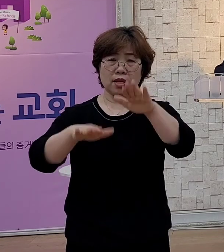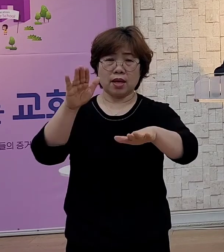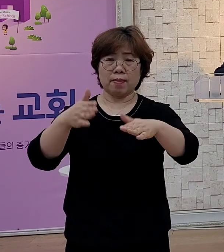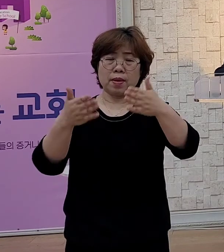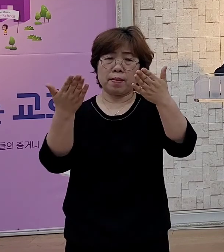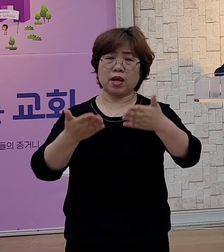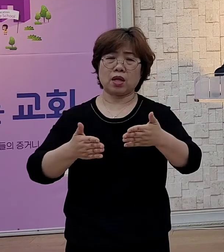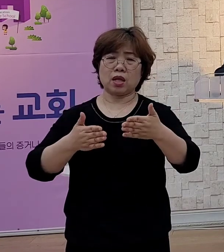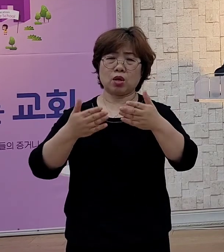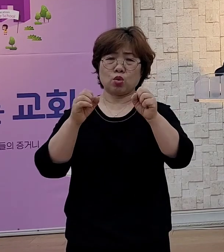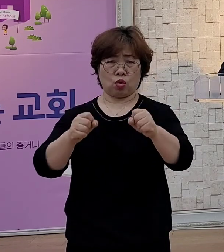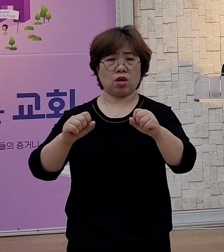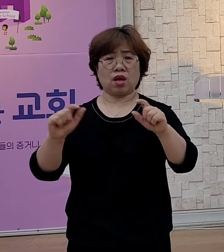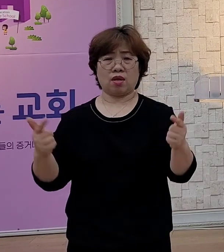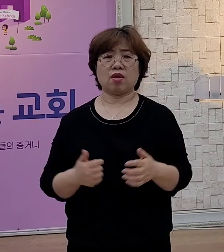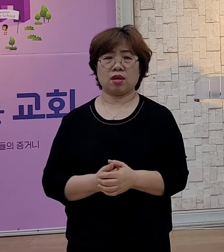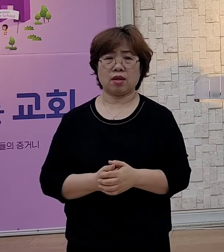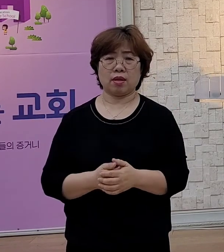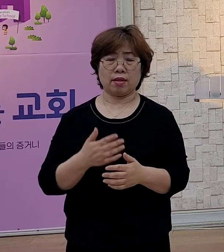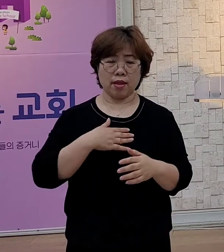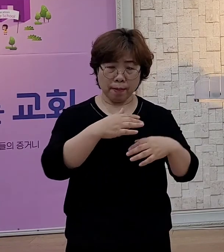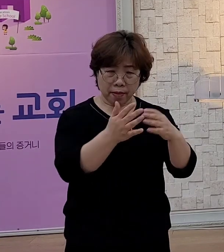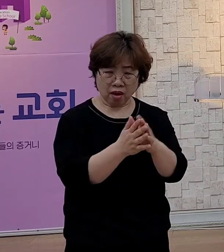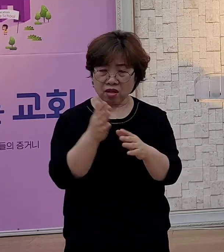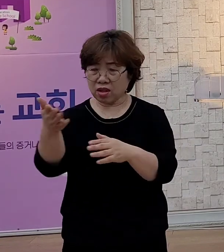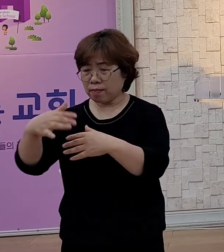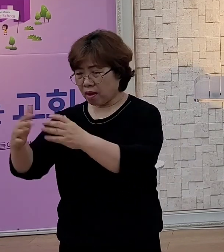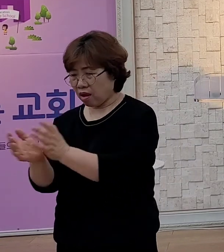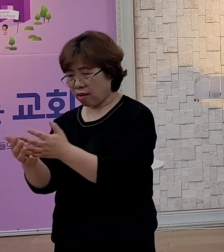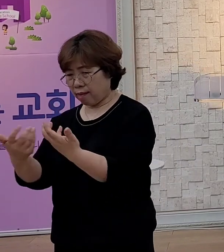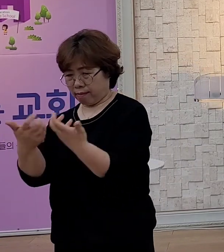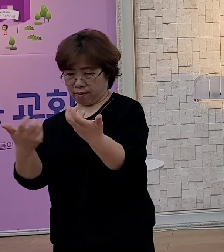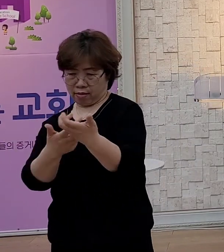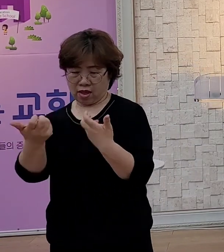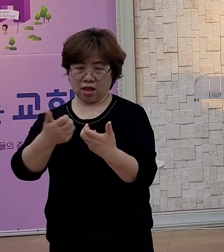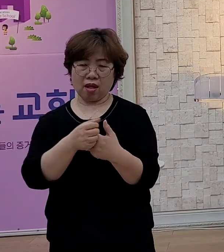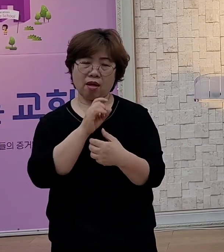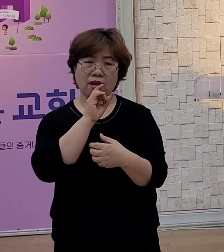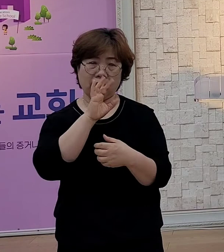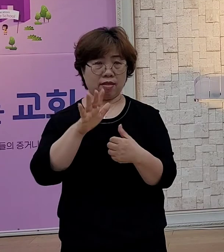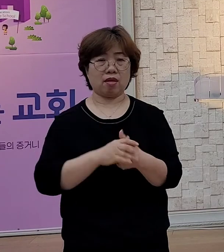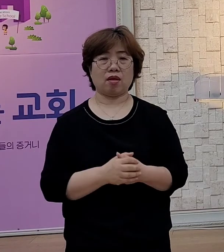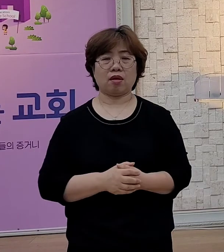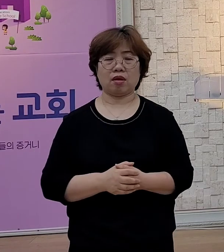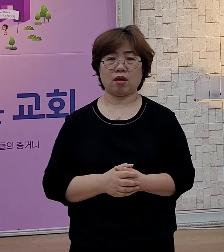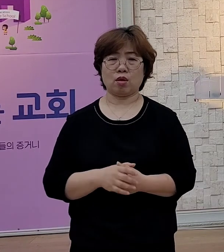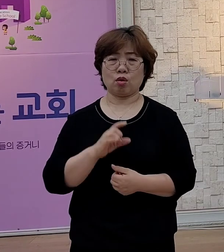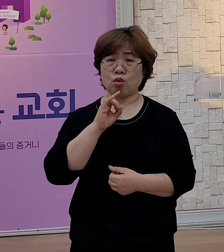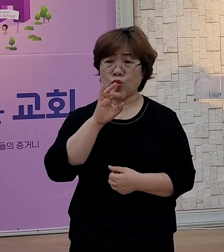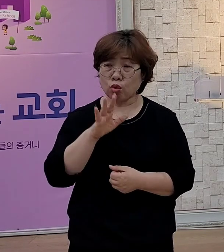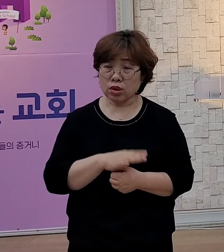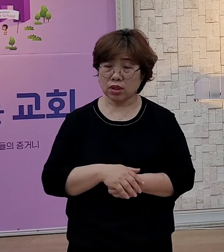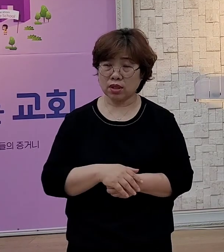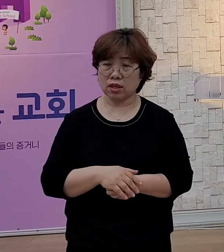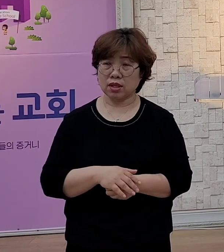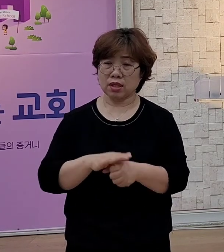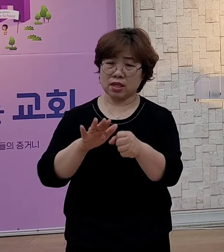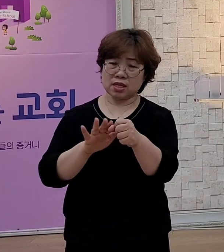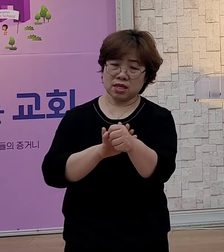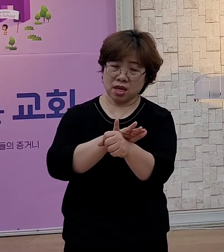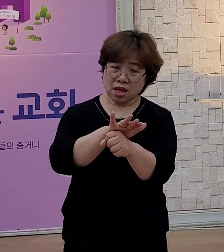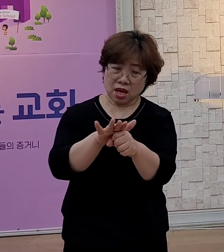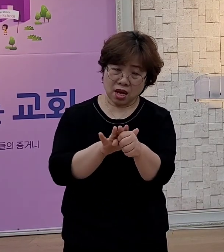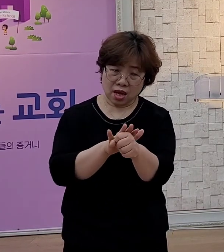갈라가지고 그렇게 차별하고 마음대로 갈라놓는 대상이 아니라 오직 사람은